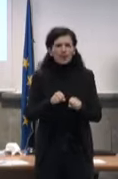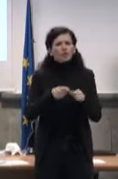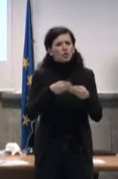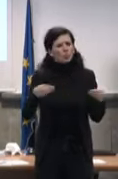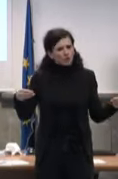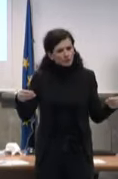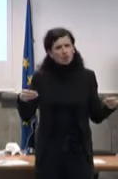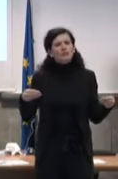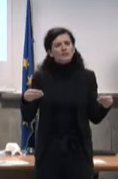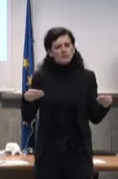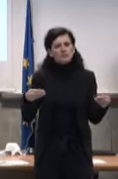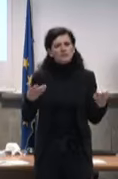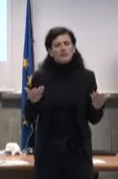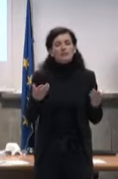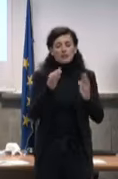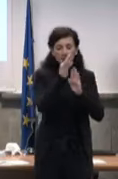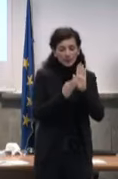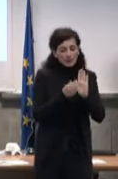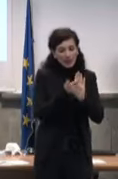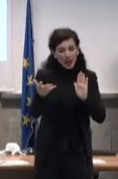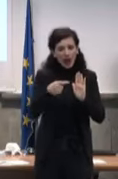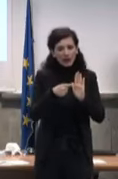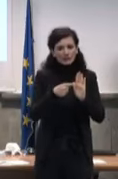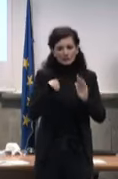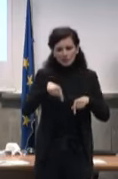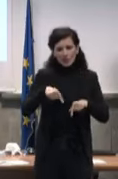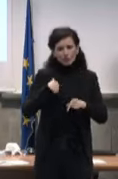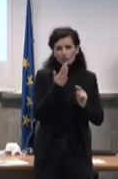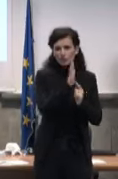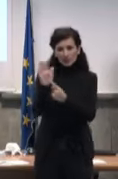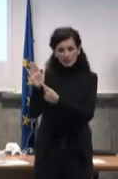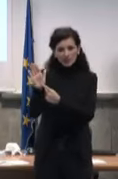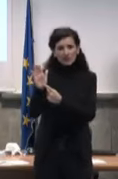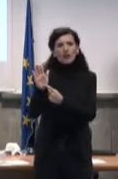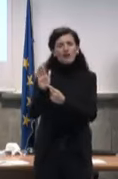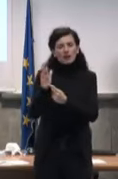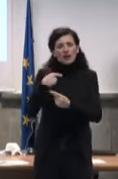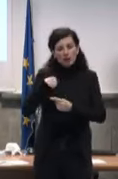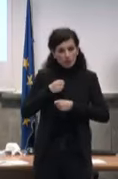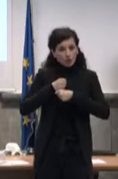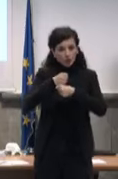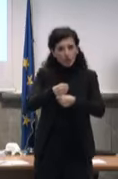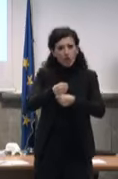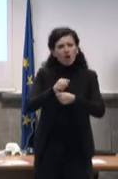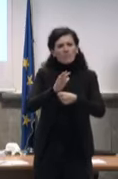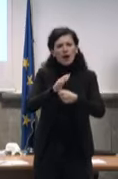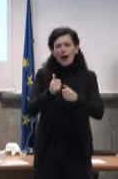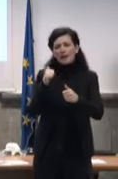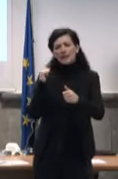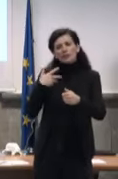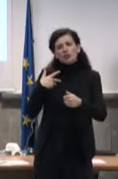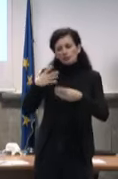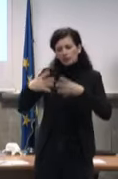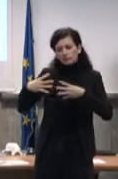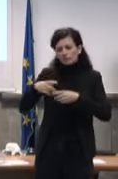ma soprattutto tutti i dati in che adesso vengo a presentarvi io sono il portavoce di una macchina organizzativa che